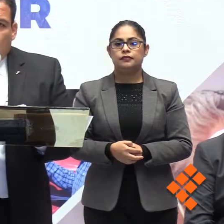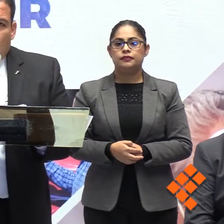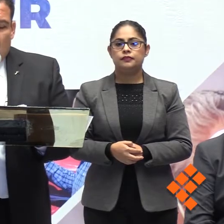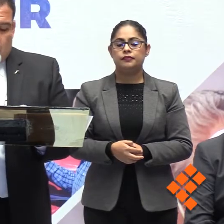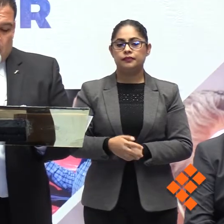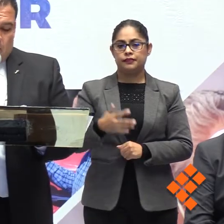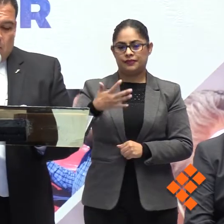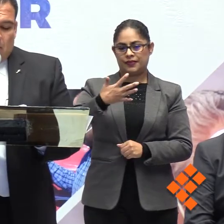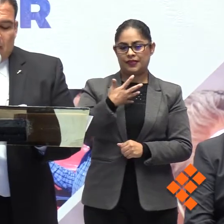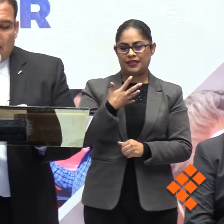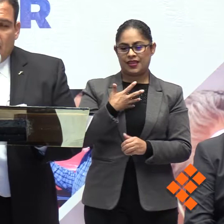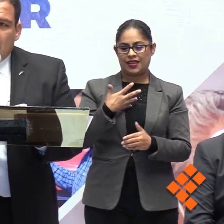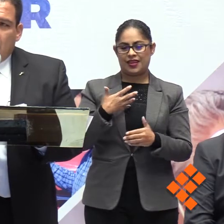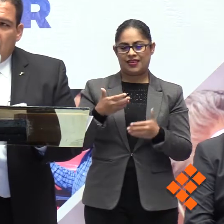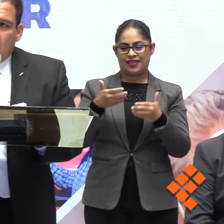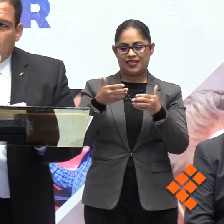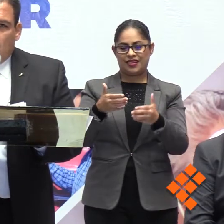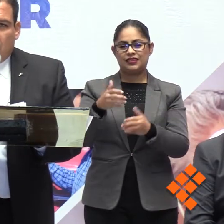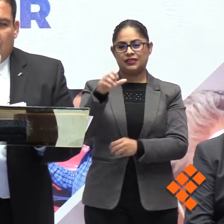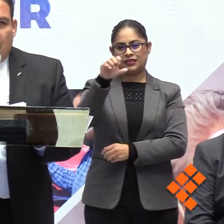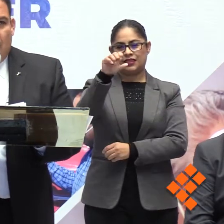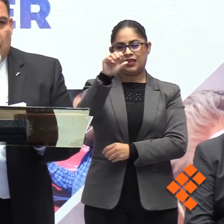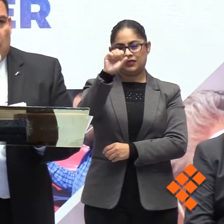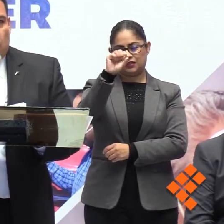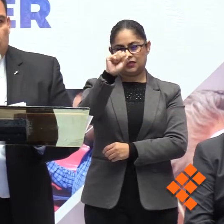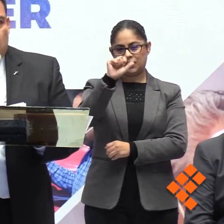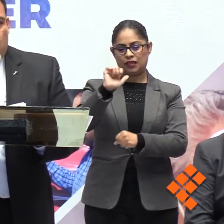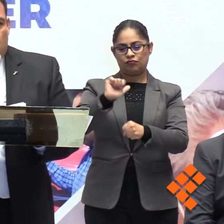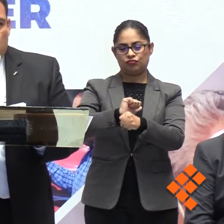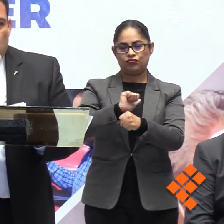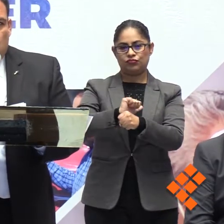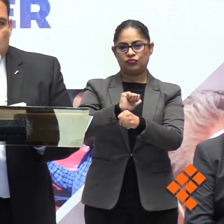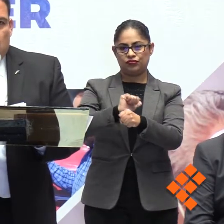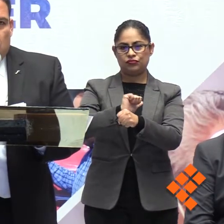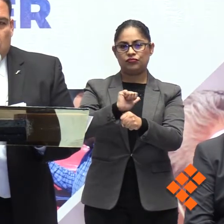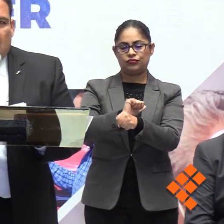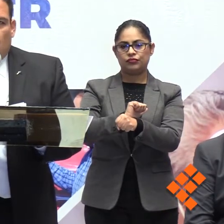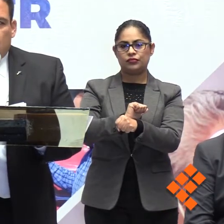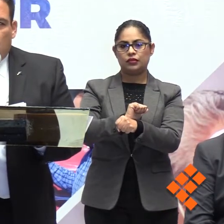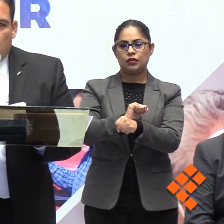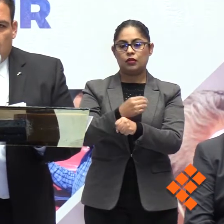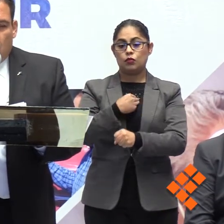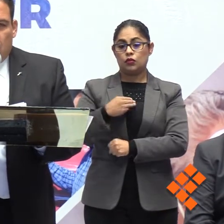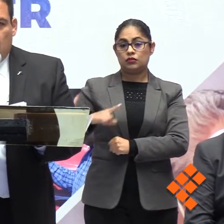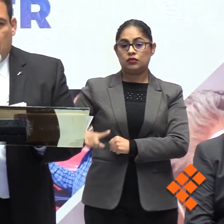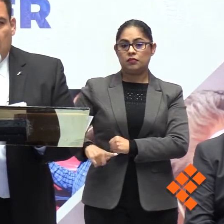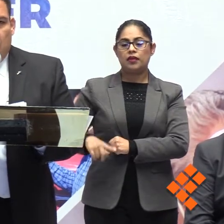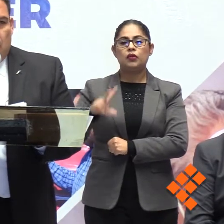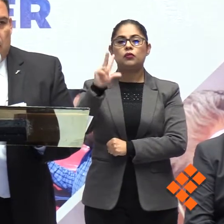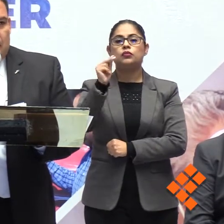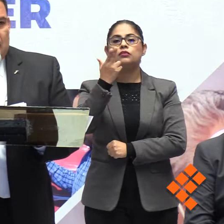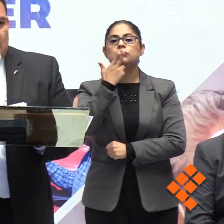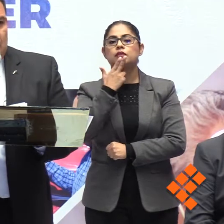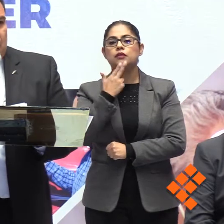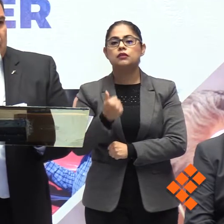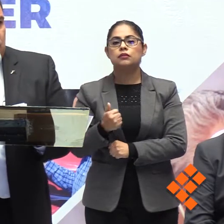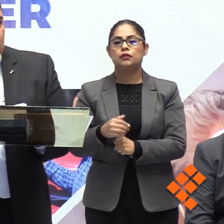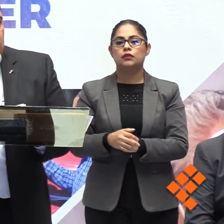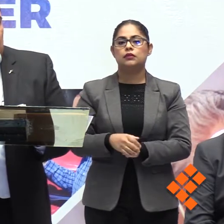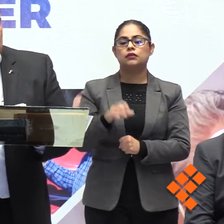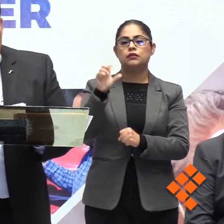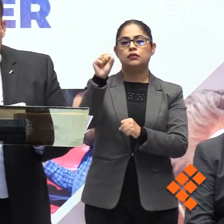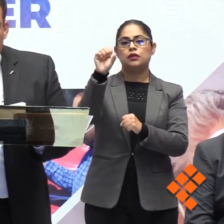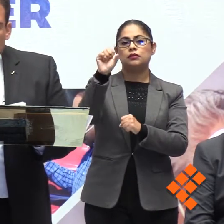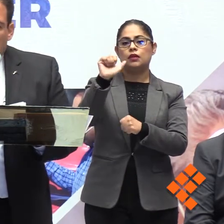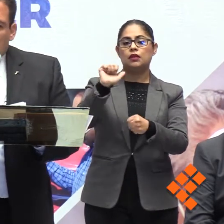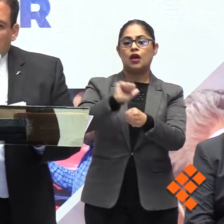parque vehicular de 60 vehículos que dejan en el municipio que no sirven. 60 vehículos